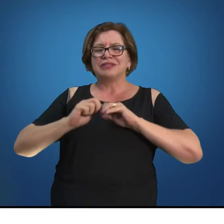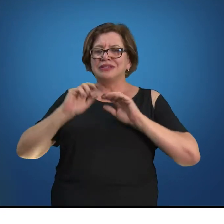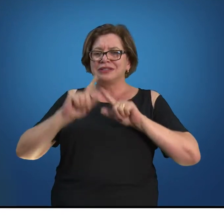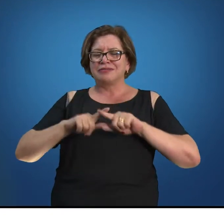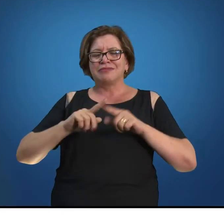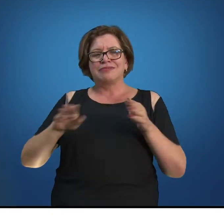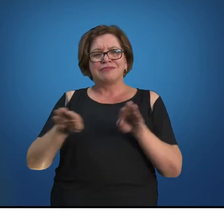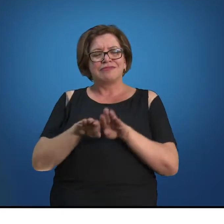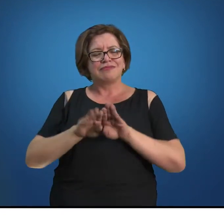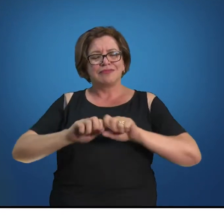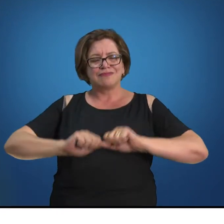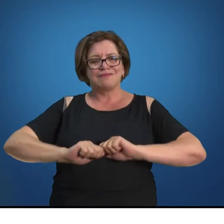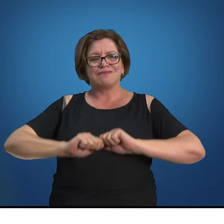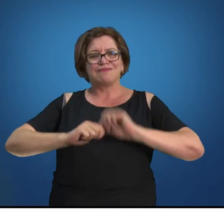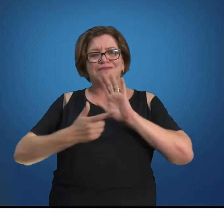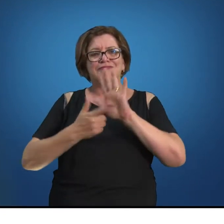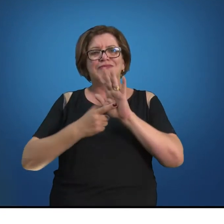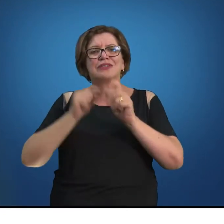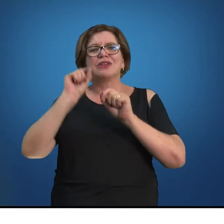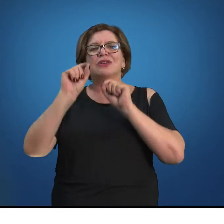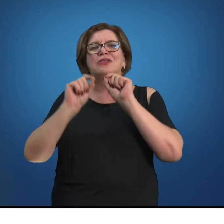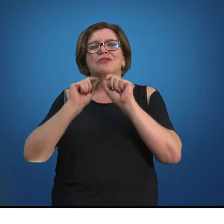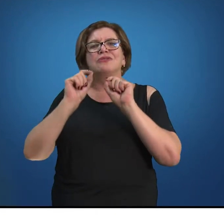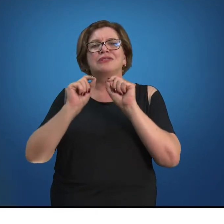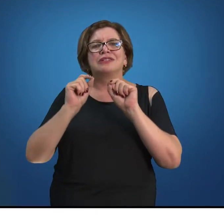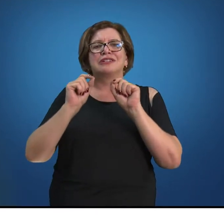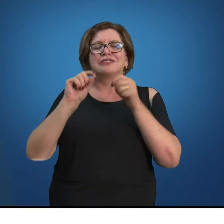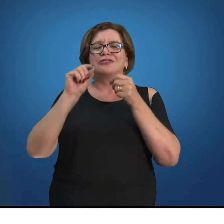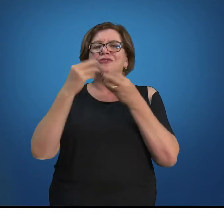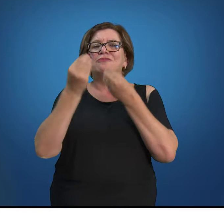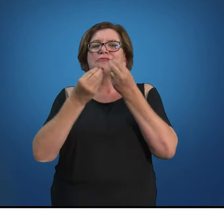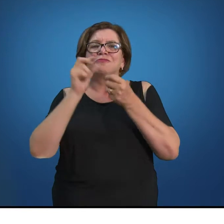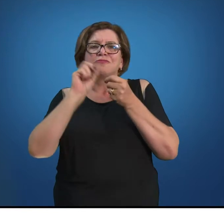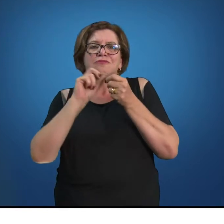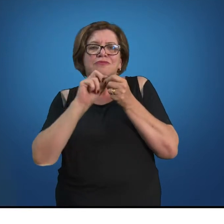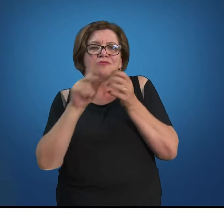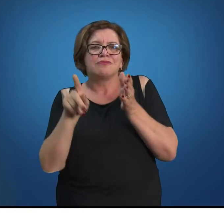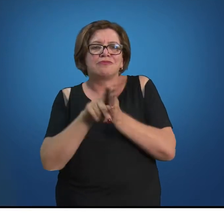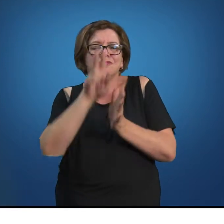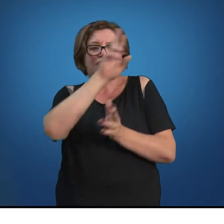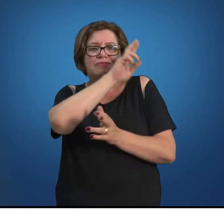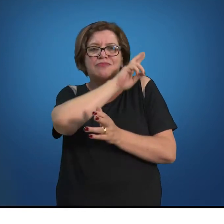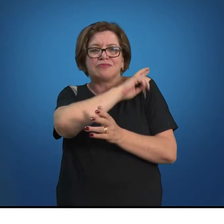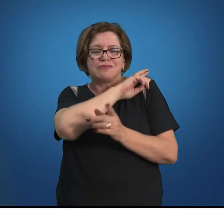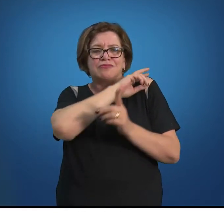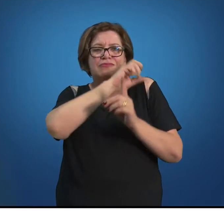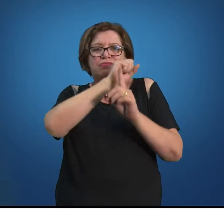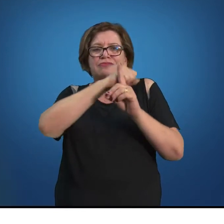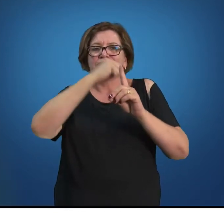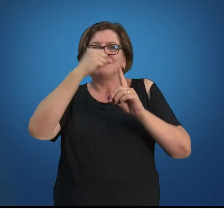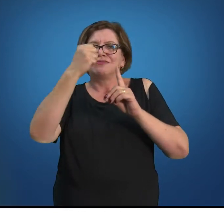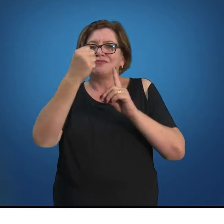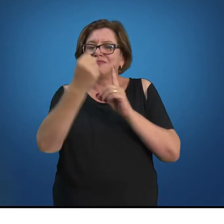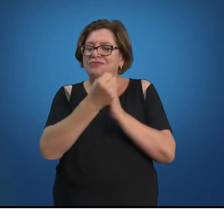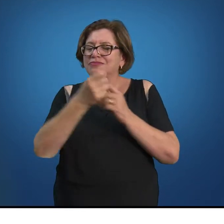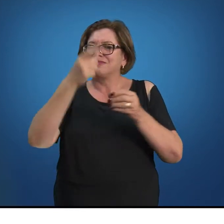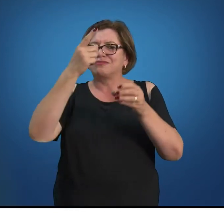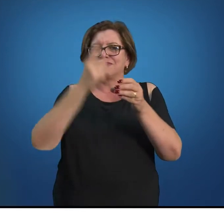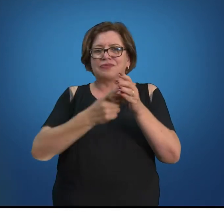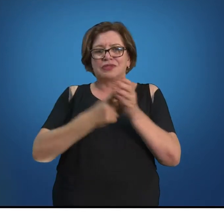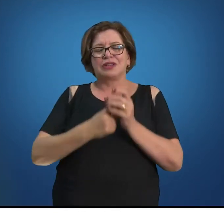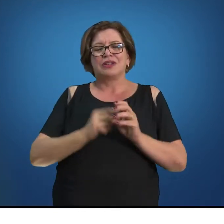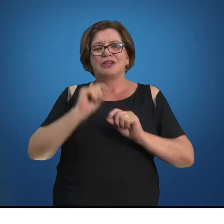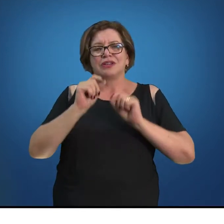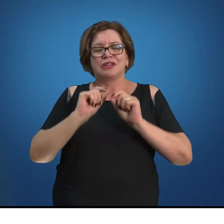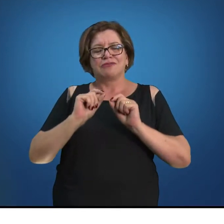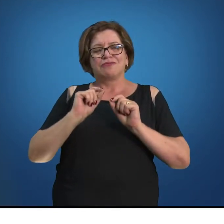explicitando os critérios para que se cumpra a função social da propriedade urbana. Ou seja, todas